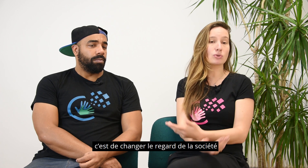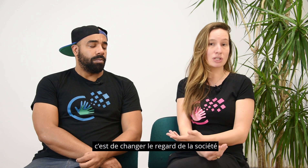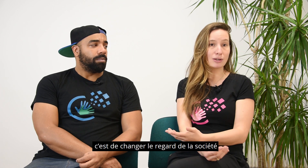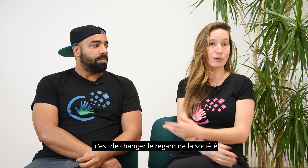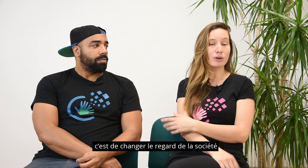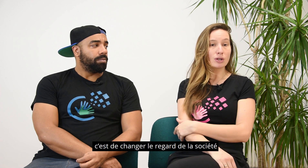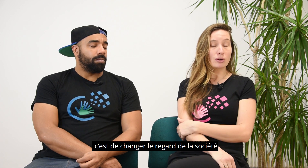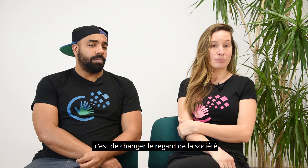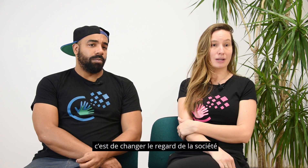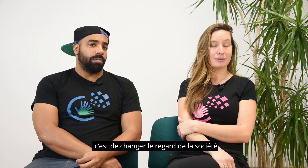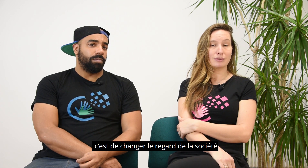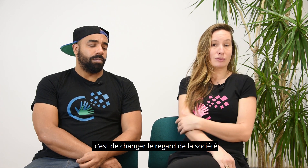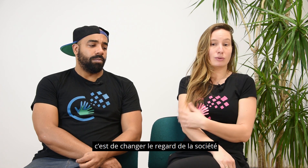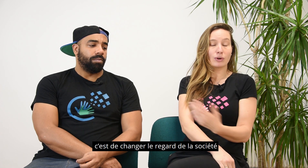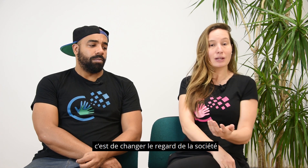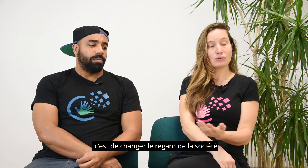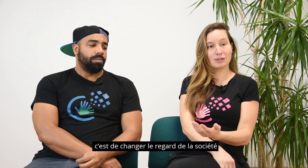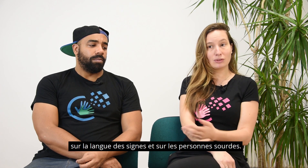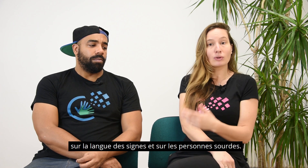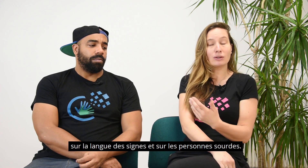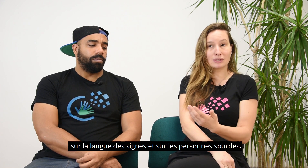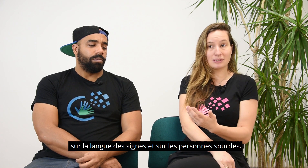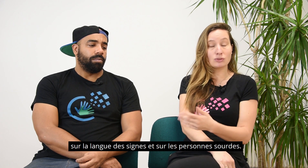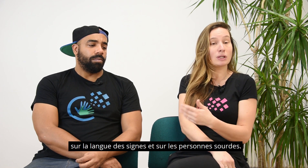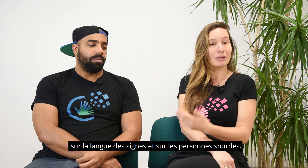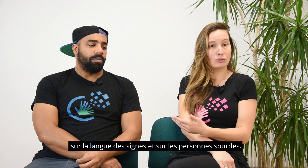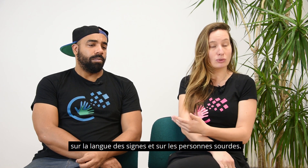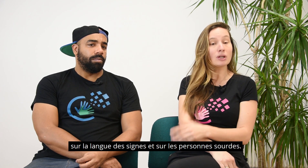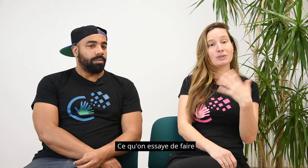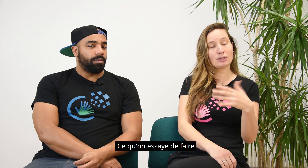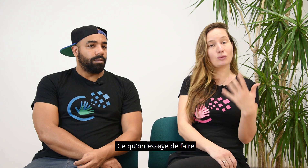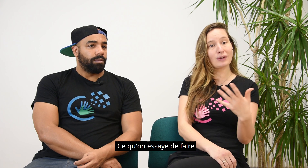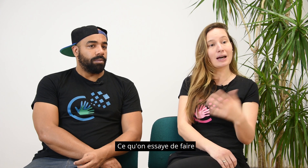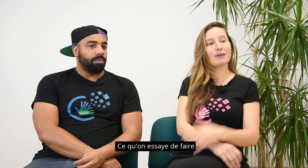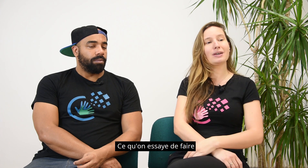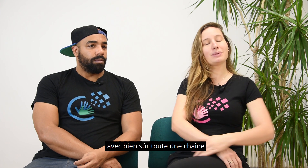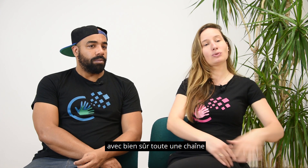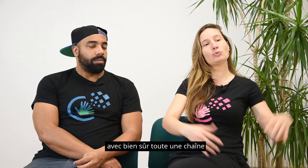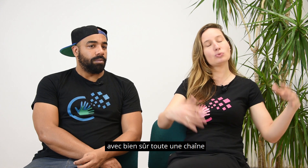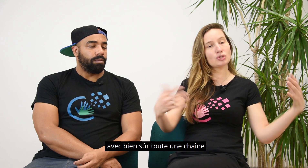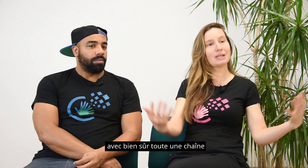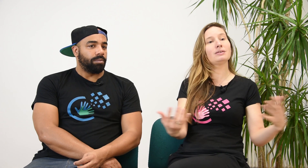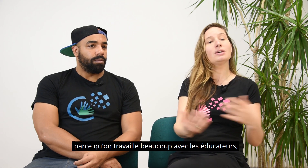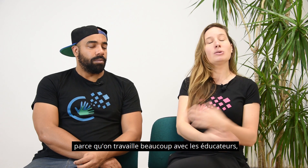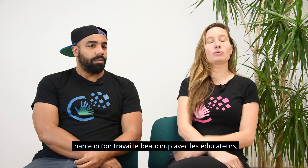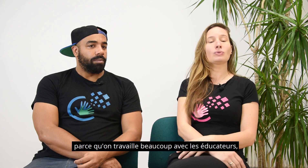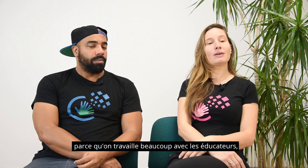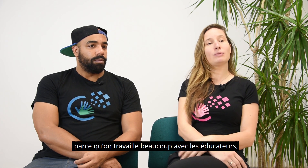changer le regard de la société sur la langue des signes et sur les personnes sourdes. Ce qu'on essaye de faire avec, bien sûr, toute une chaîne, parce qu'on travaille